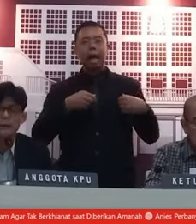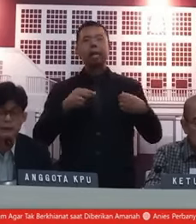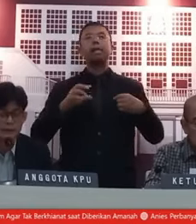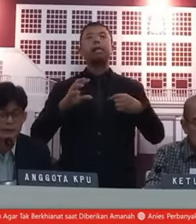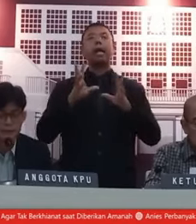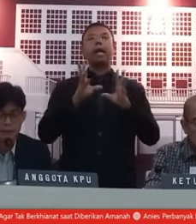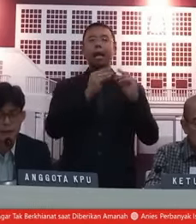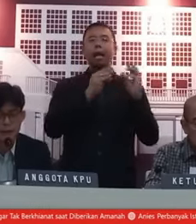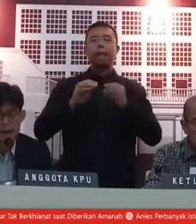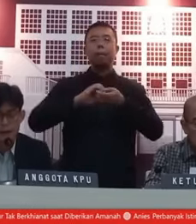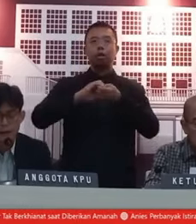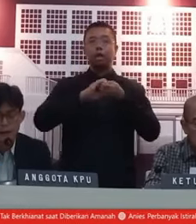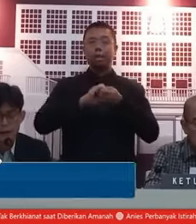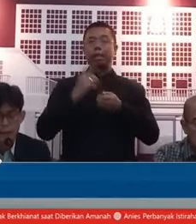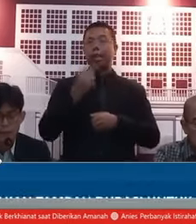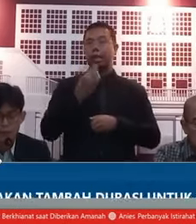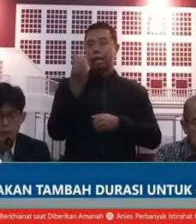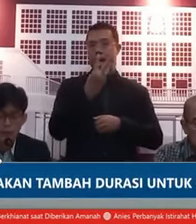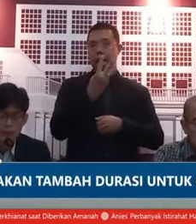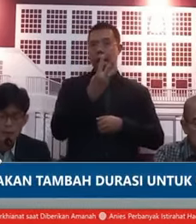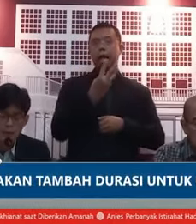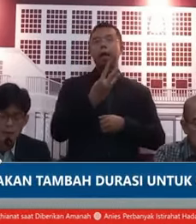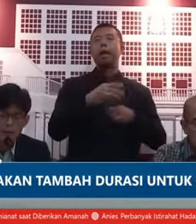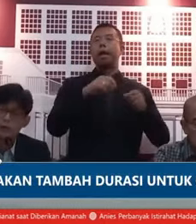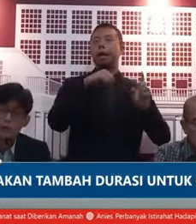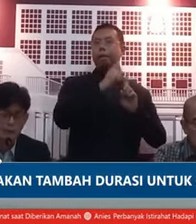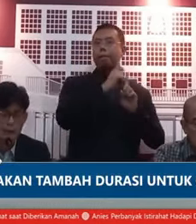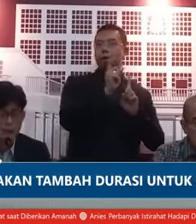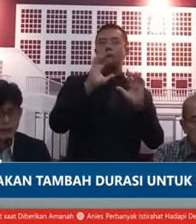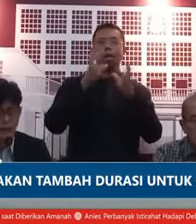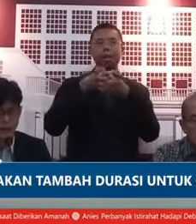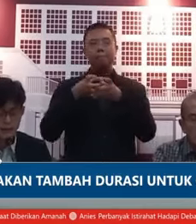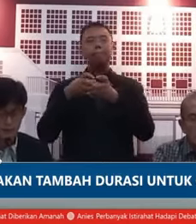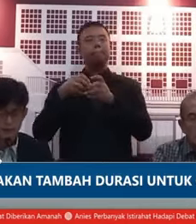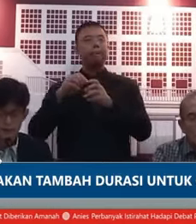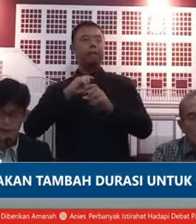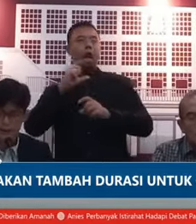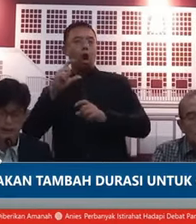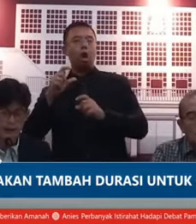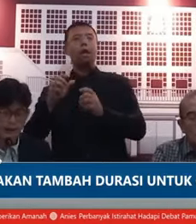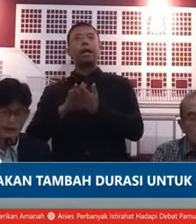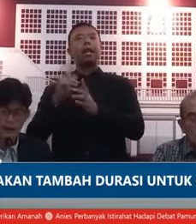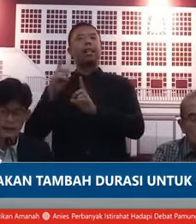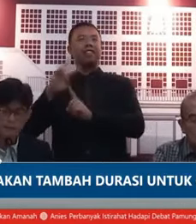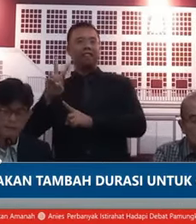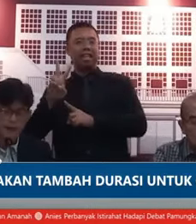yang melibatkan tiga pihak. KPU, tim paslon, juga media penyelenggara, dan kemudian